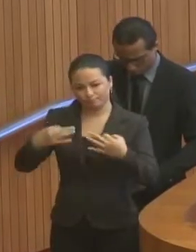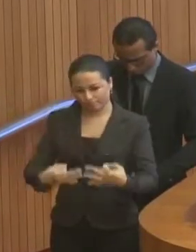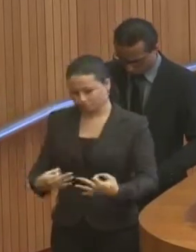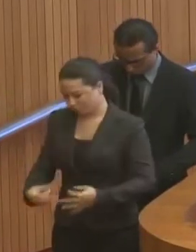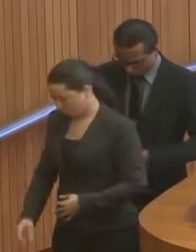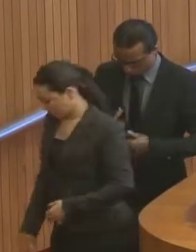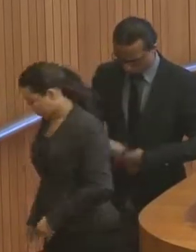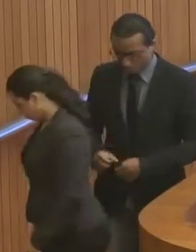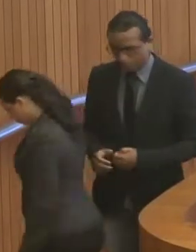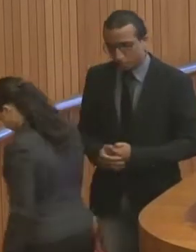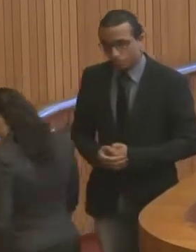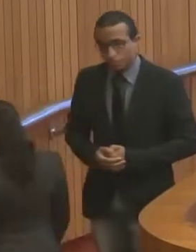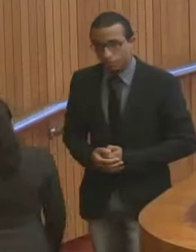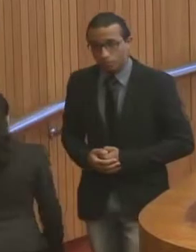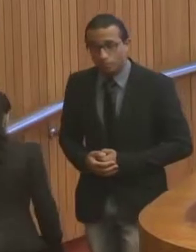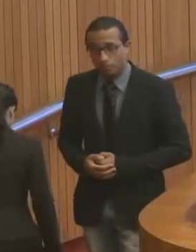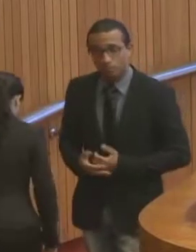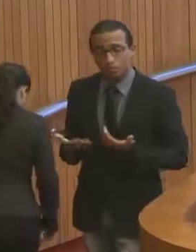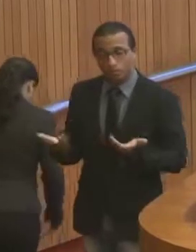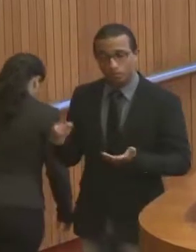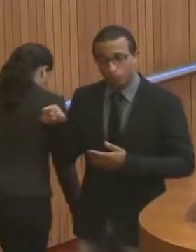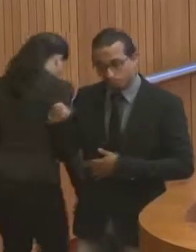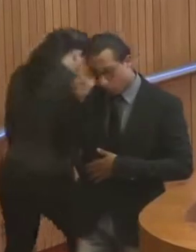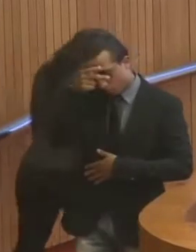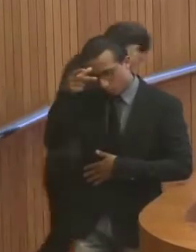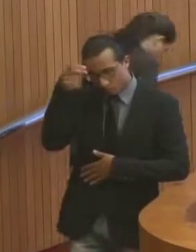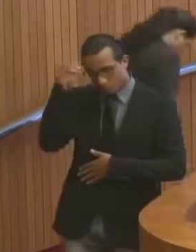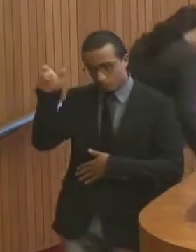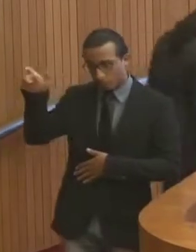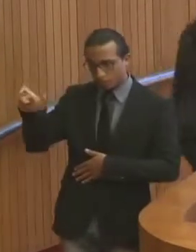corretamente. E aí, a Prefeitura, em